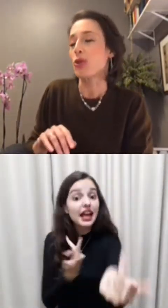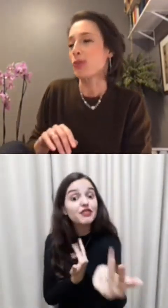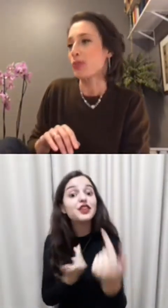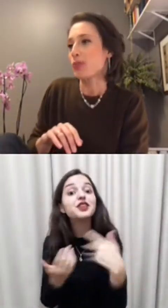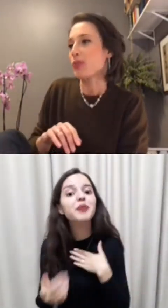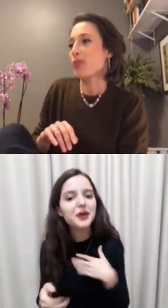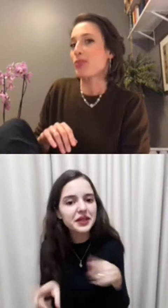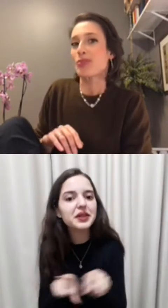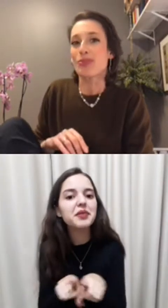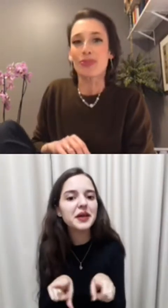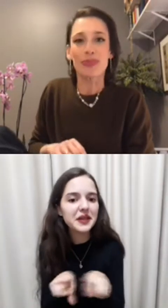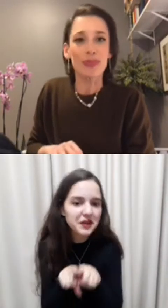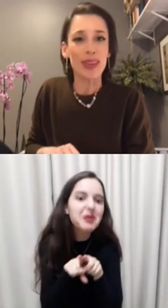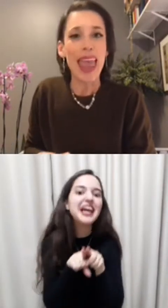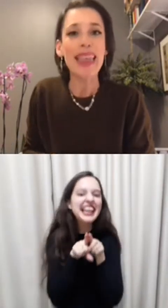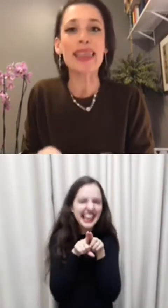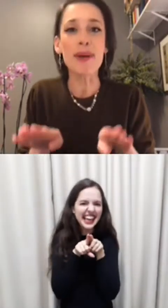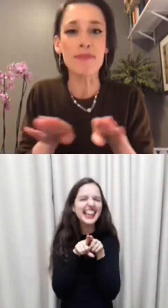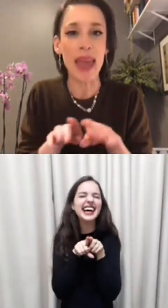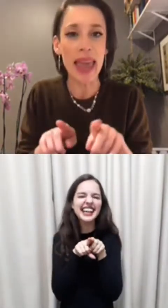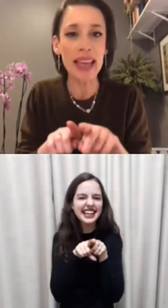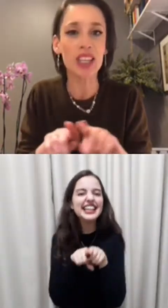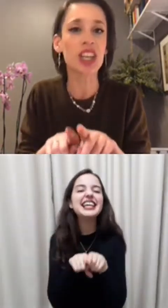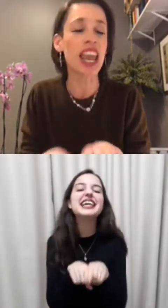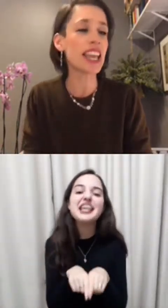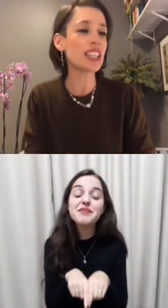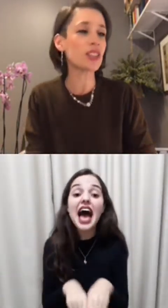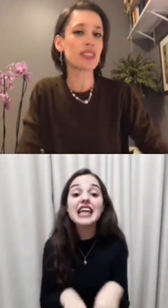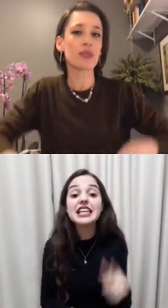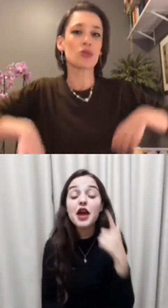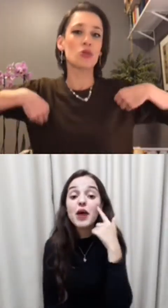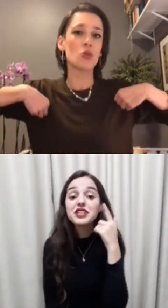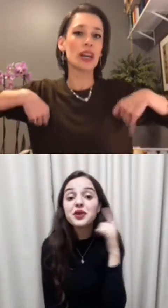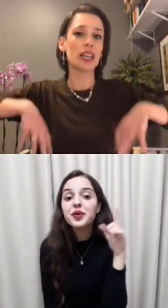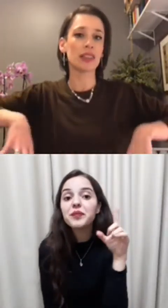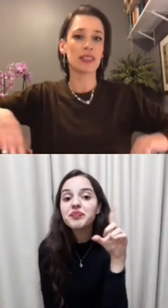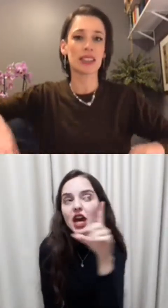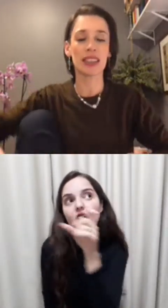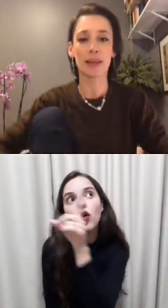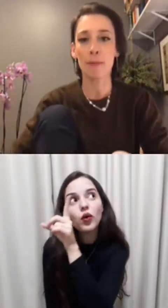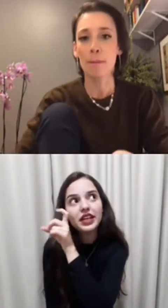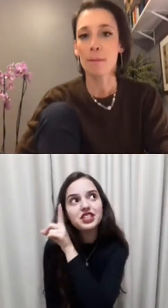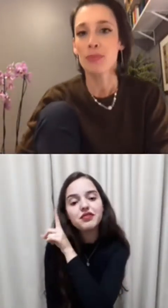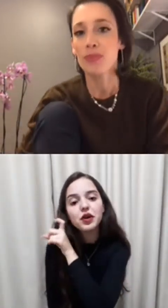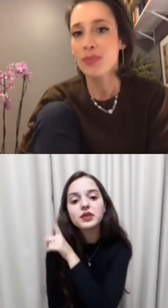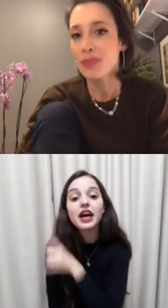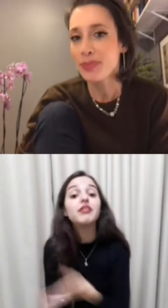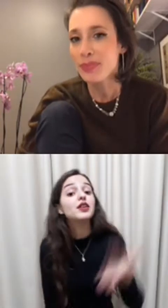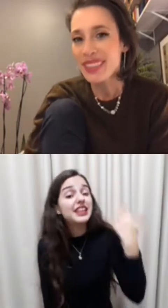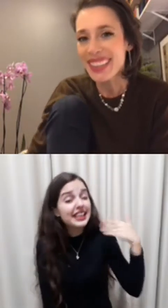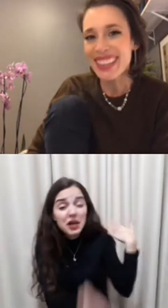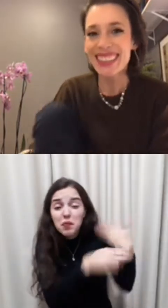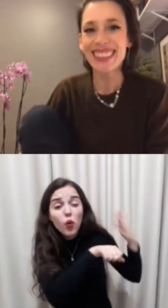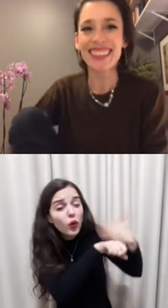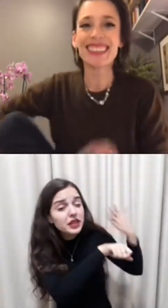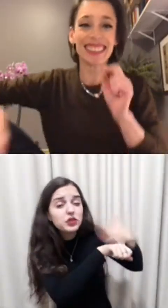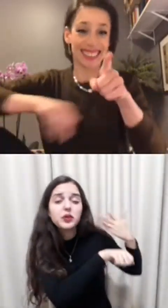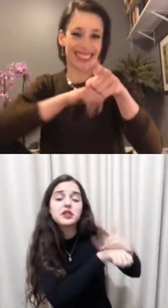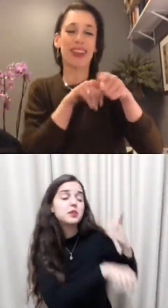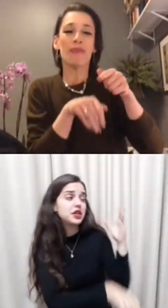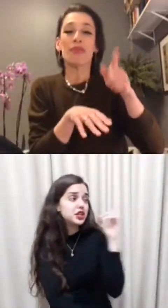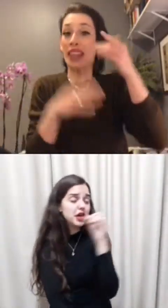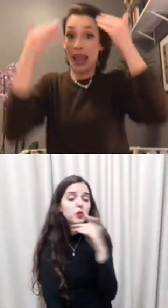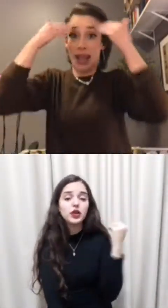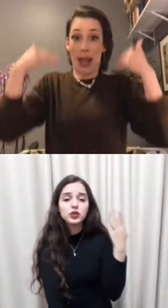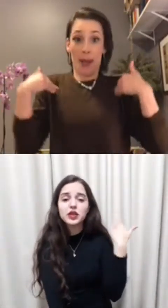sufoco. Ela foi da minha também. Também, gente do céu, Eu acho que sua. o que dificultava, eu treinei muito isso,